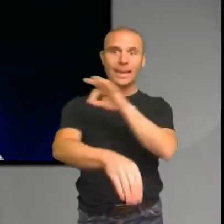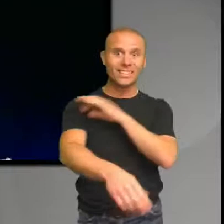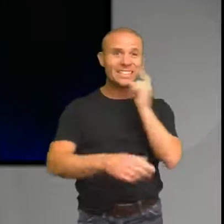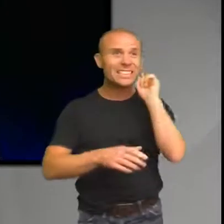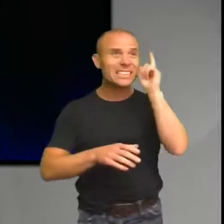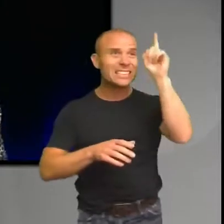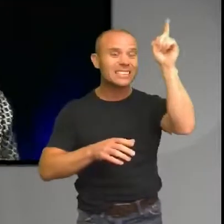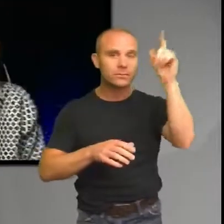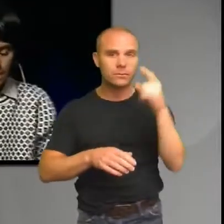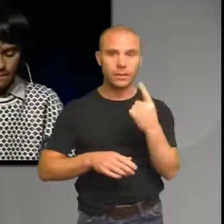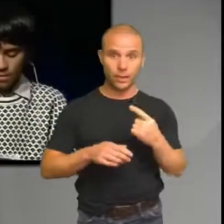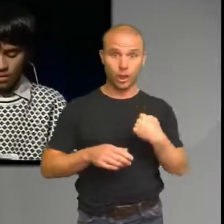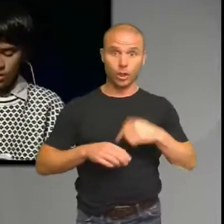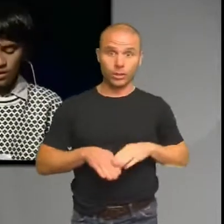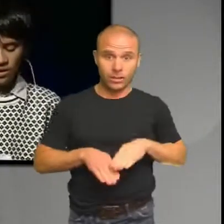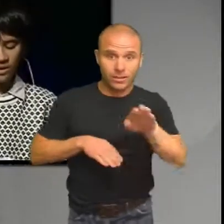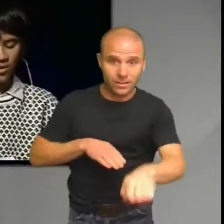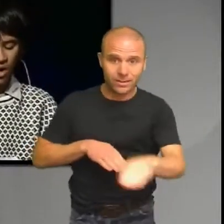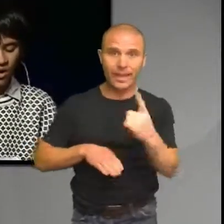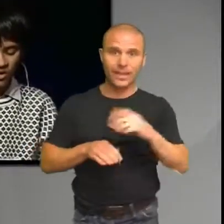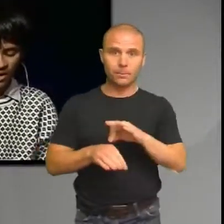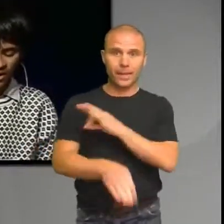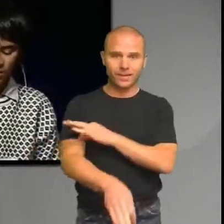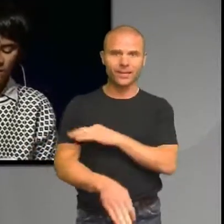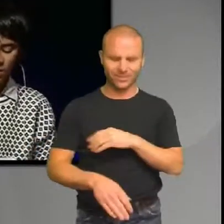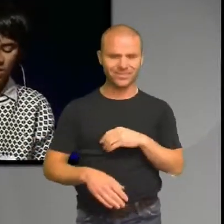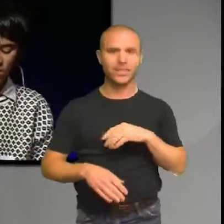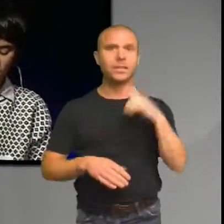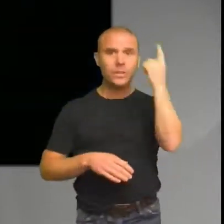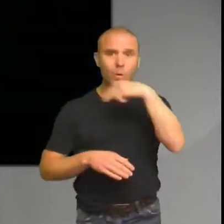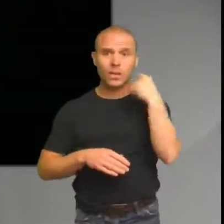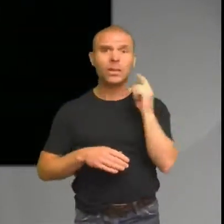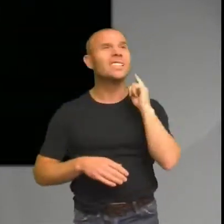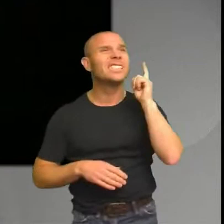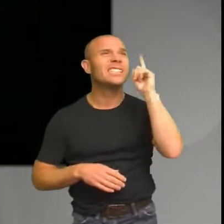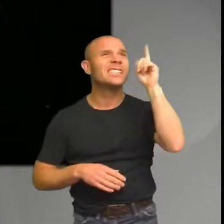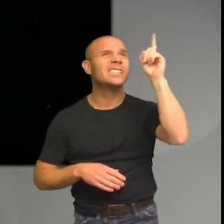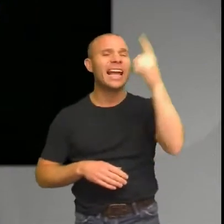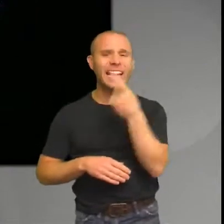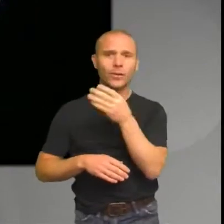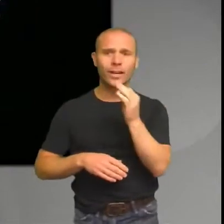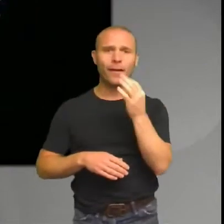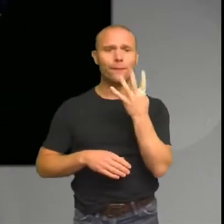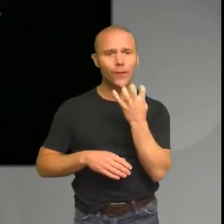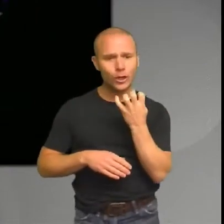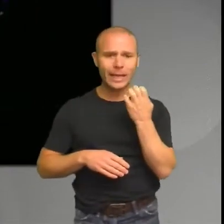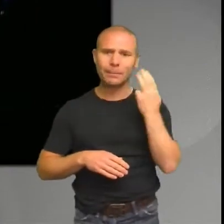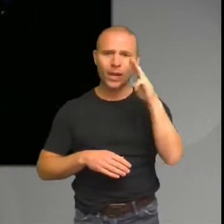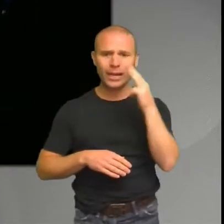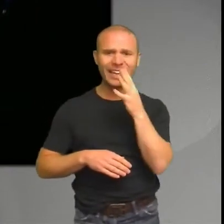Det var en meter. Solen ligger nu bara ytterligare 149 miljarder 999